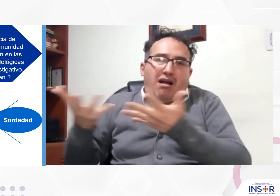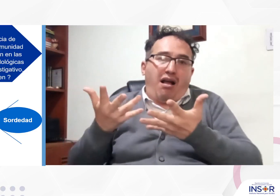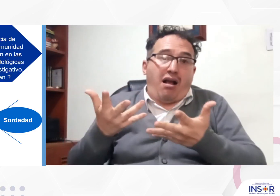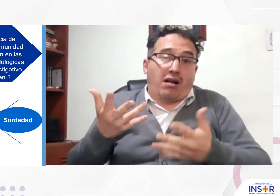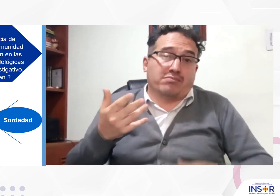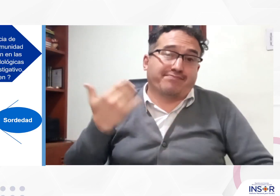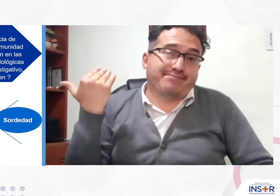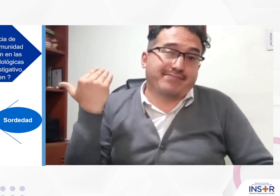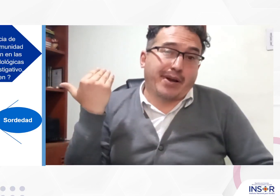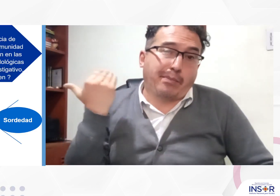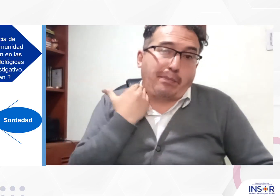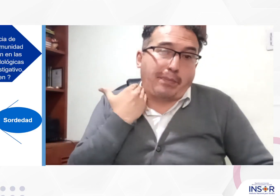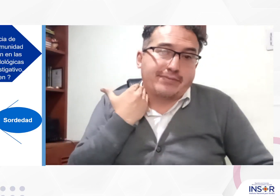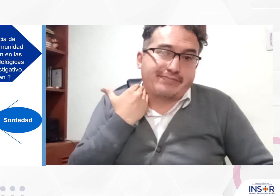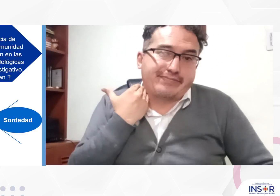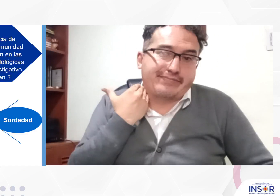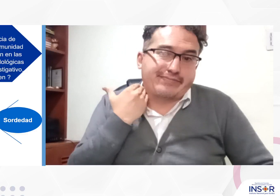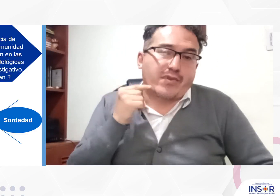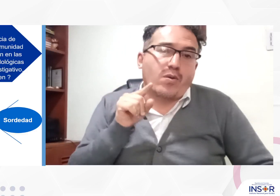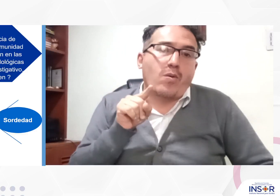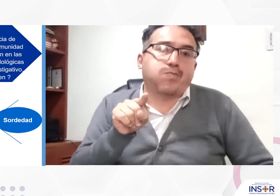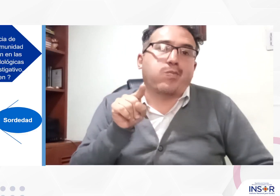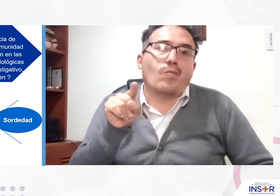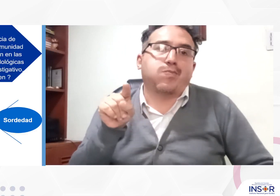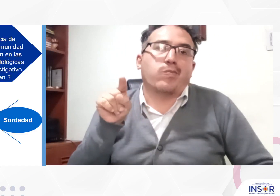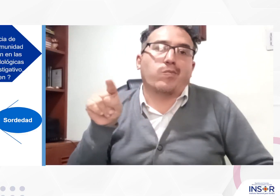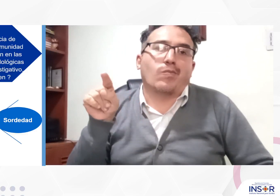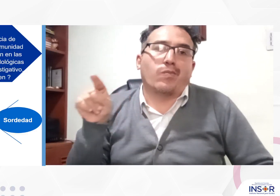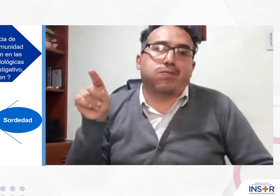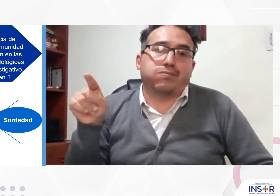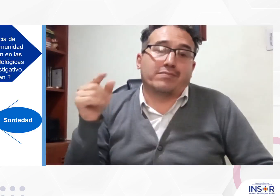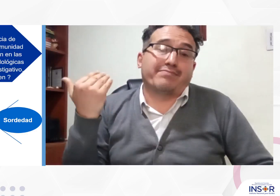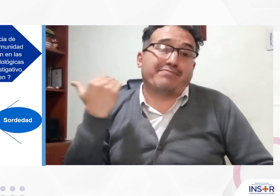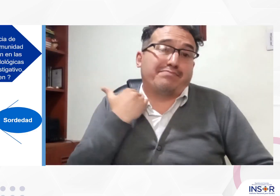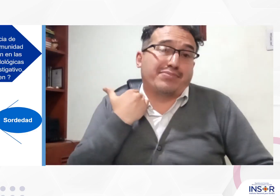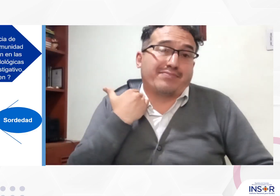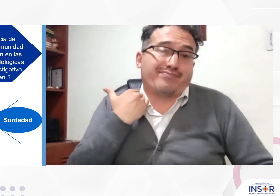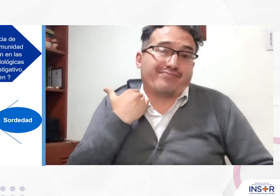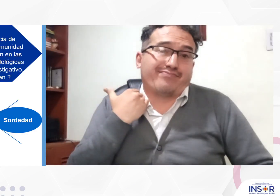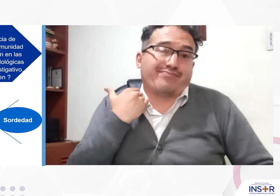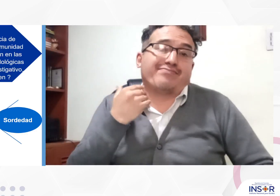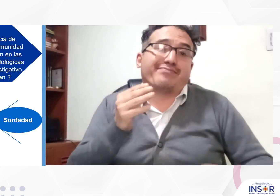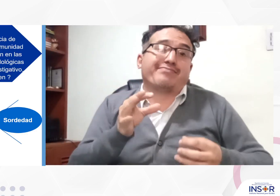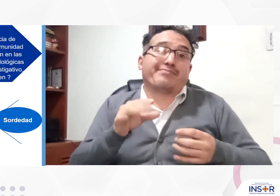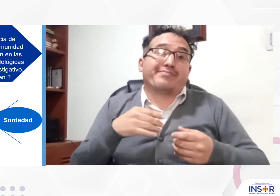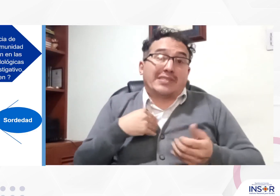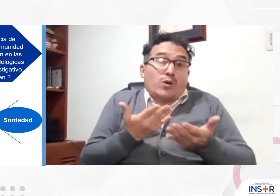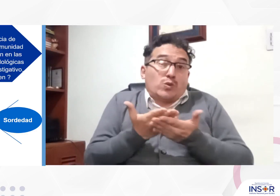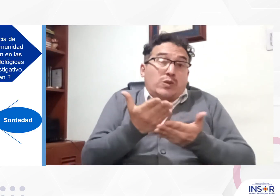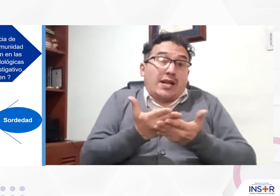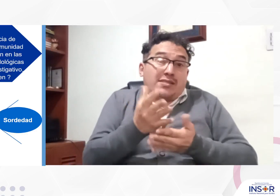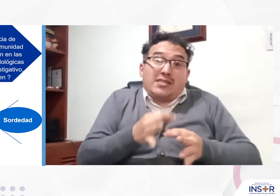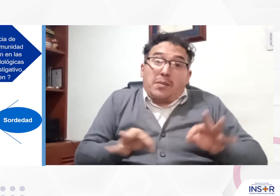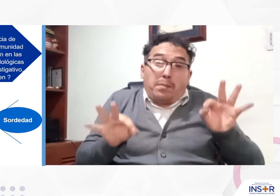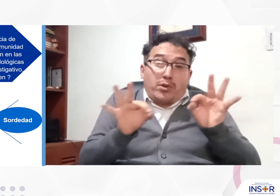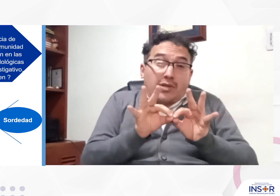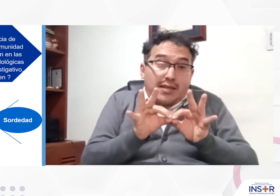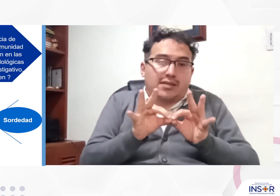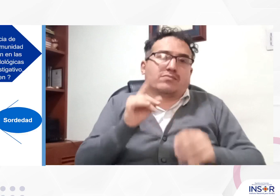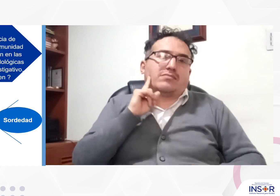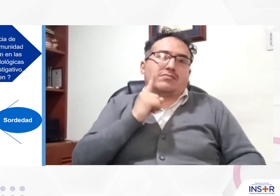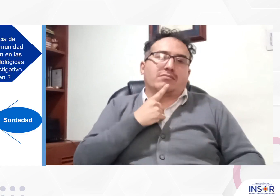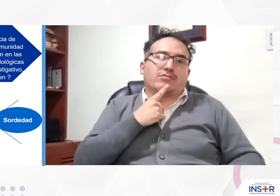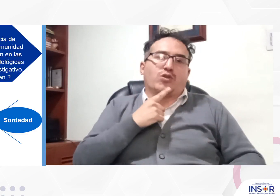y le dan mucha apertura a sus procesos de investigación para que otros participen y eso hace que desafortunadamente se encuentren